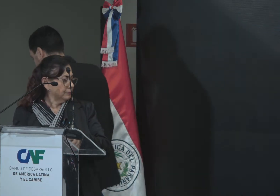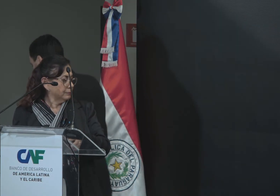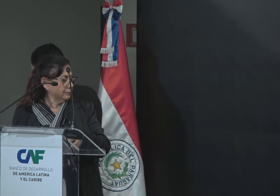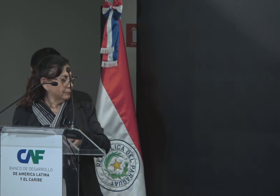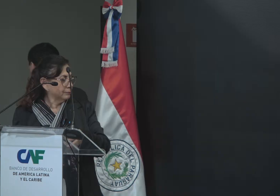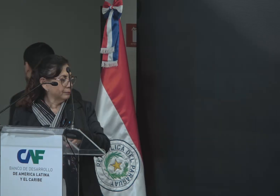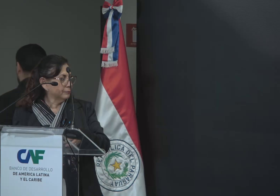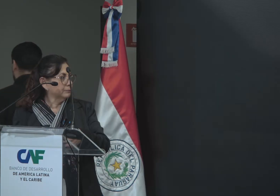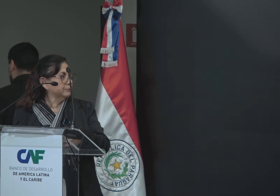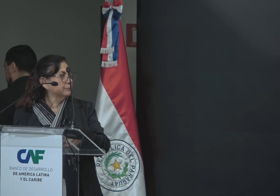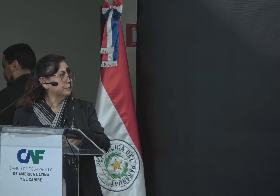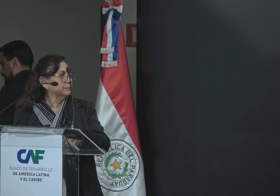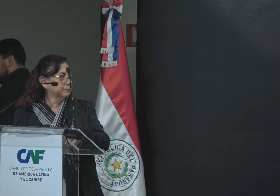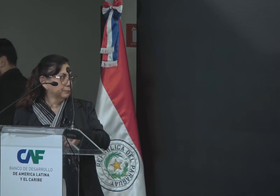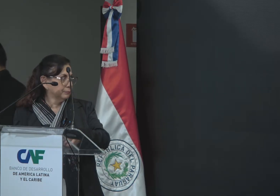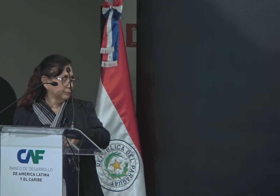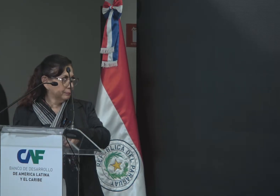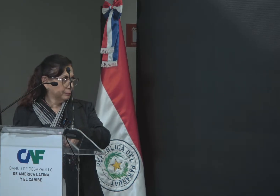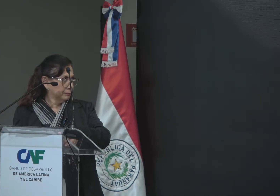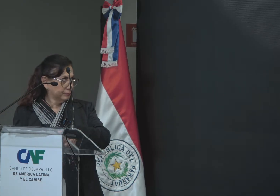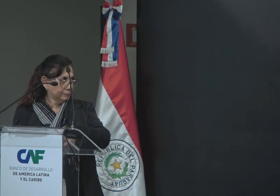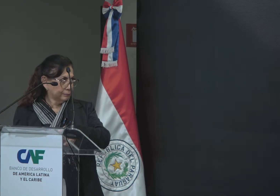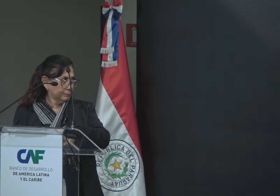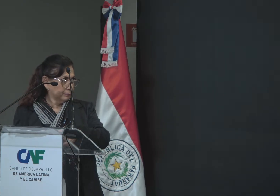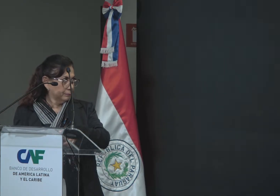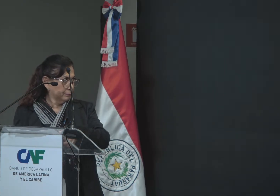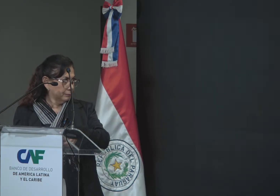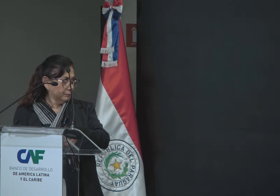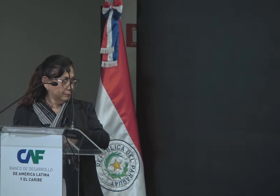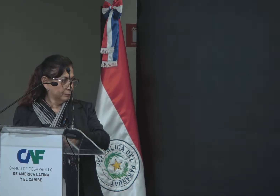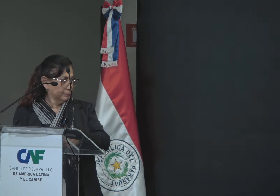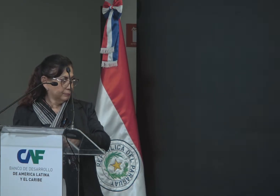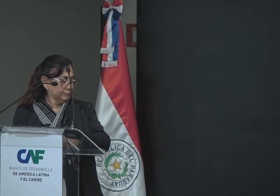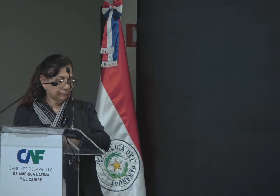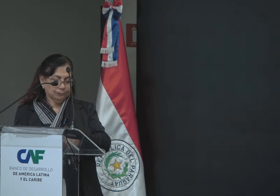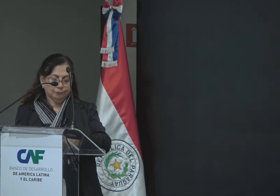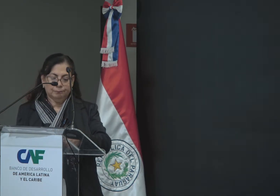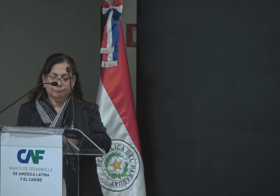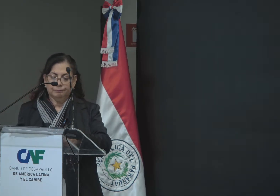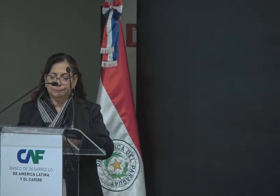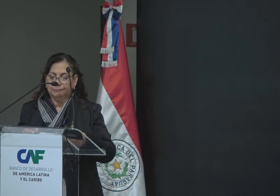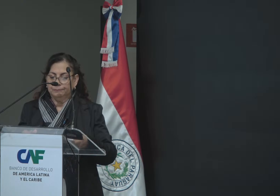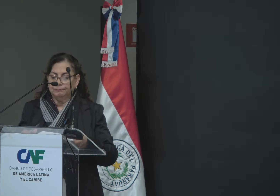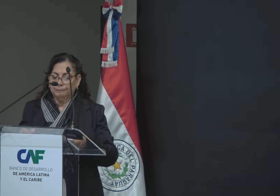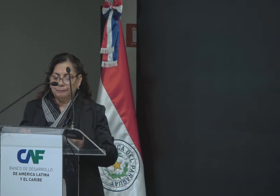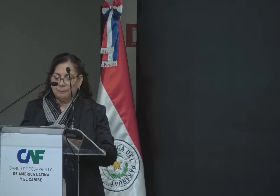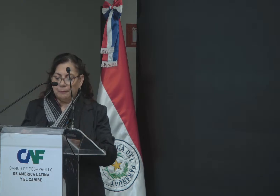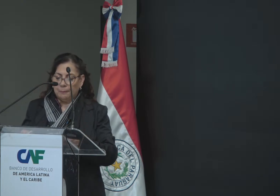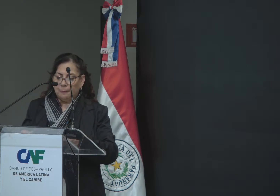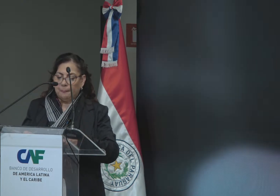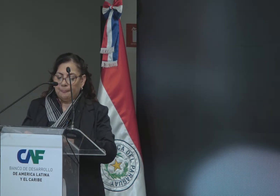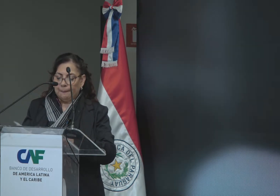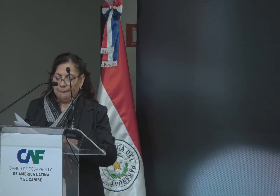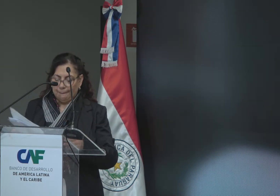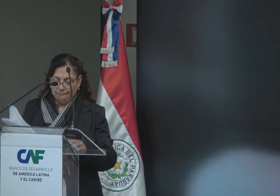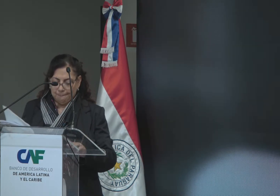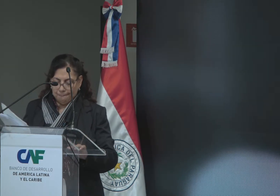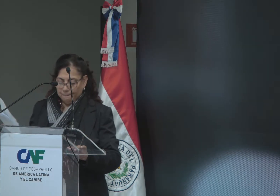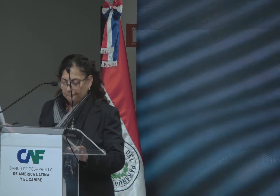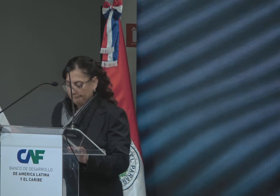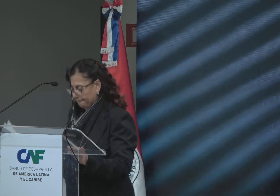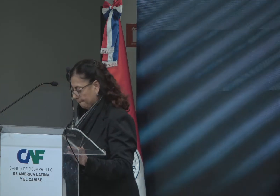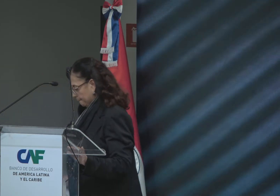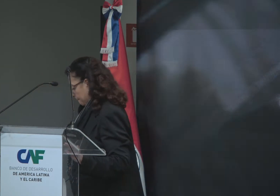le dije que la vuelva a su lugar, pero él se enojó y me pegó con la sombrilla. Y una de